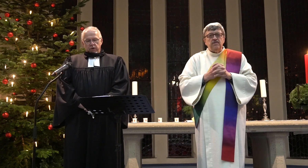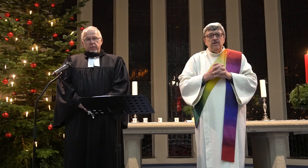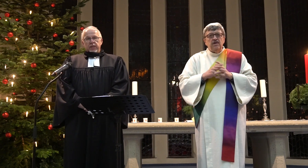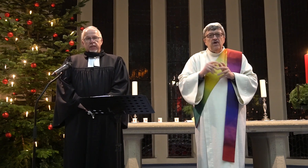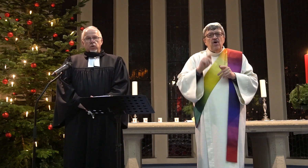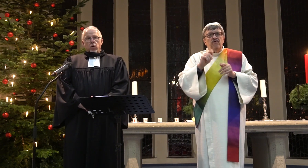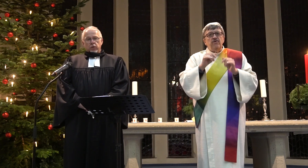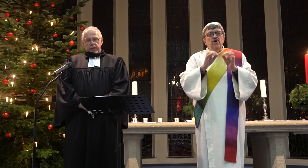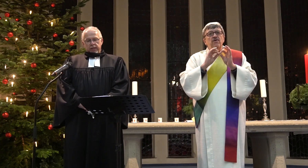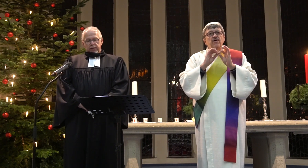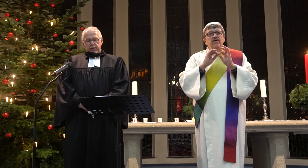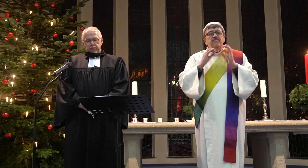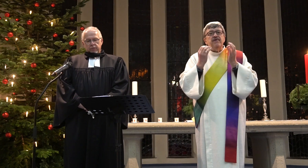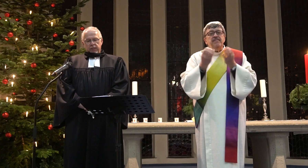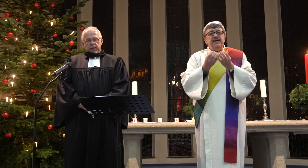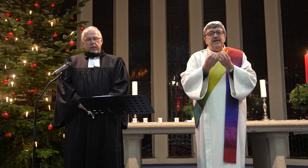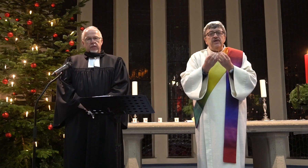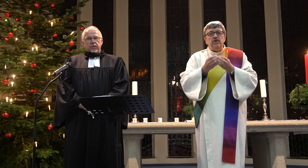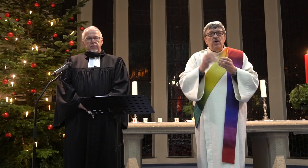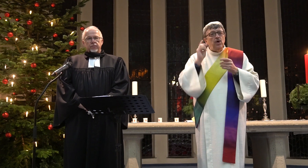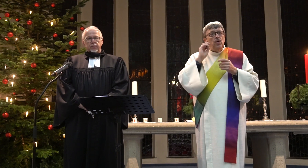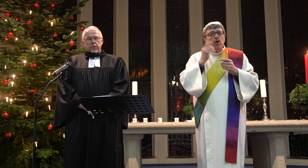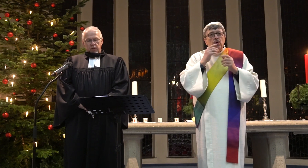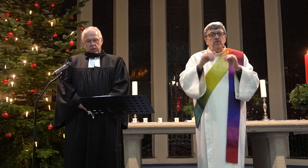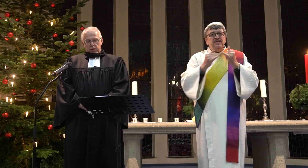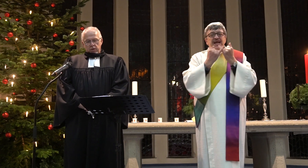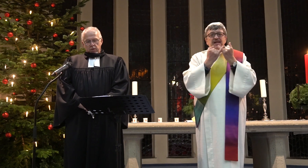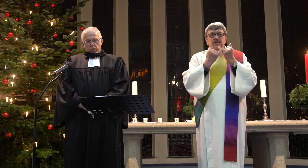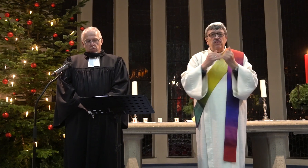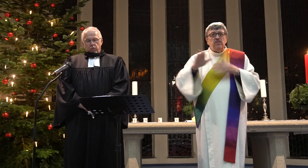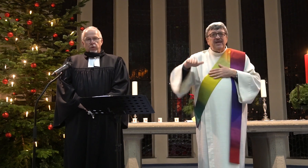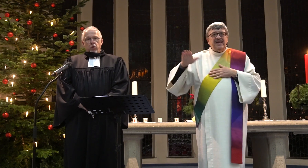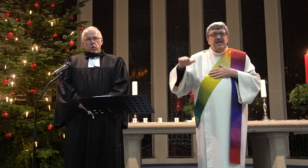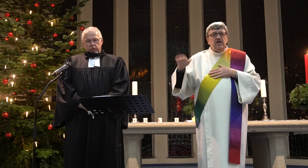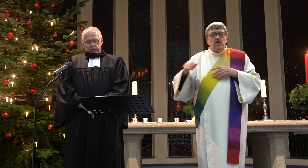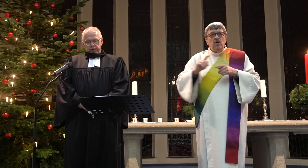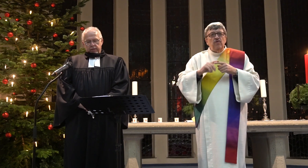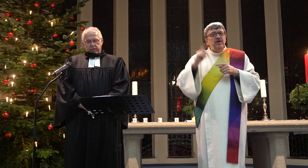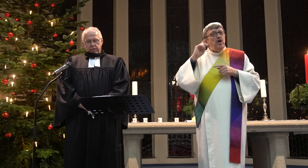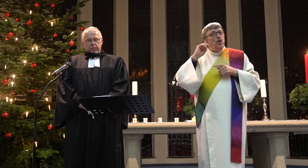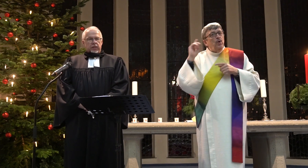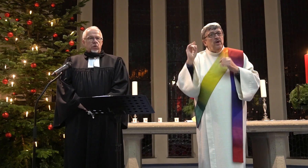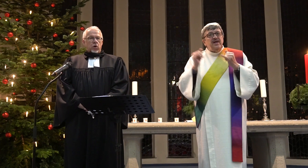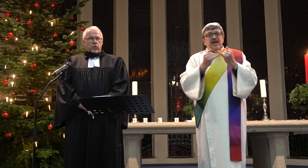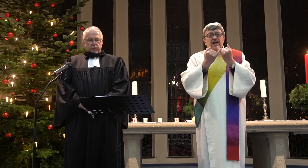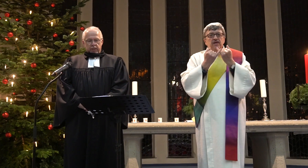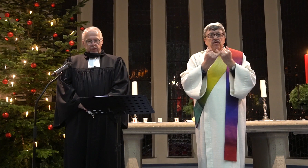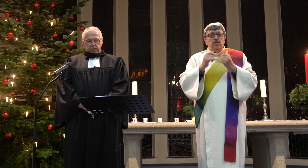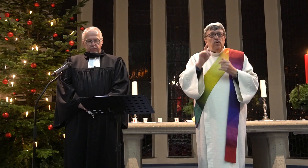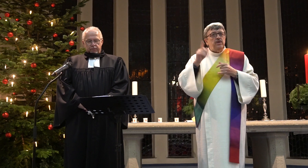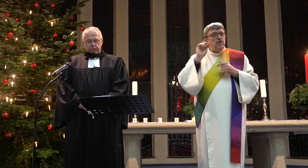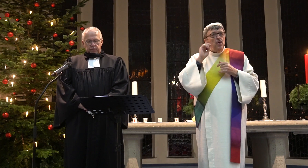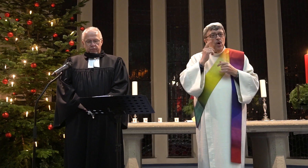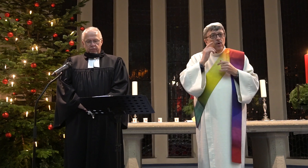Für Familien, gehörlose Eltern mit ihren Kindern und für die hörenden Eltern, den gehörlosen